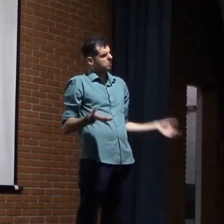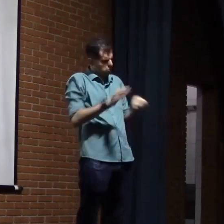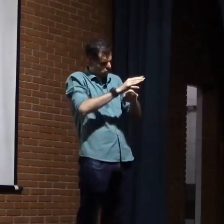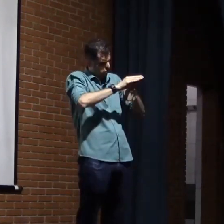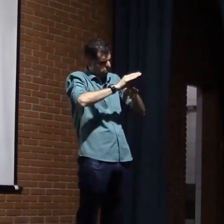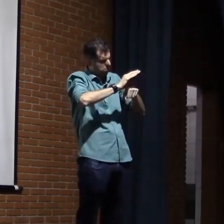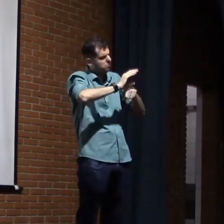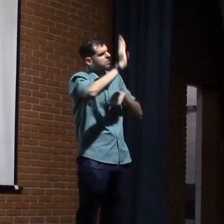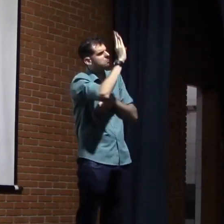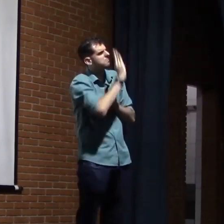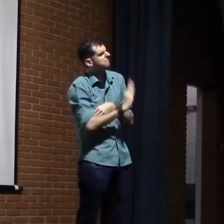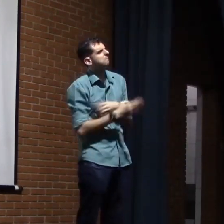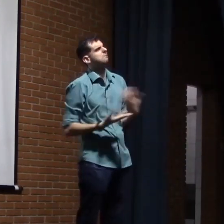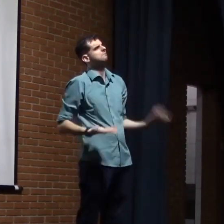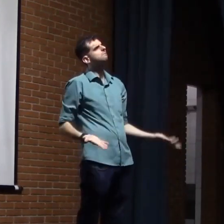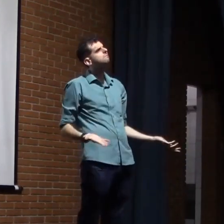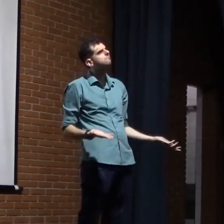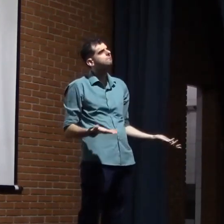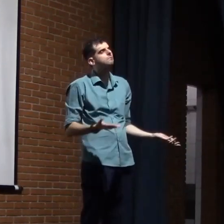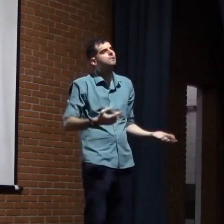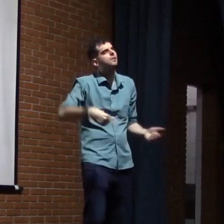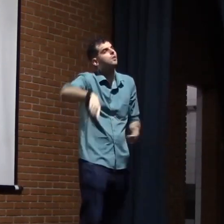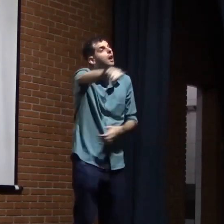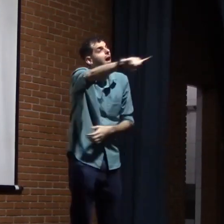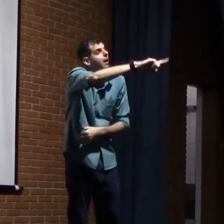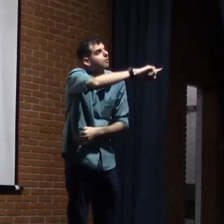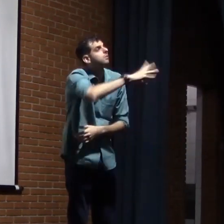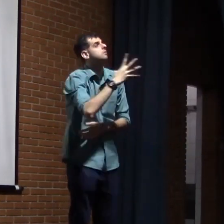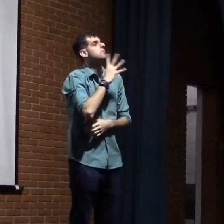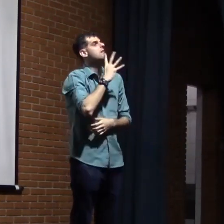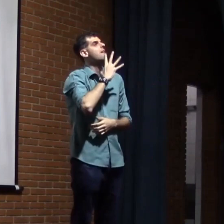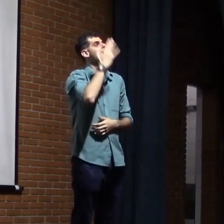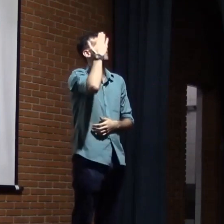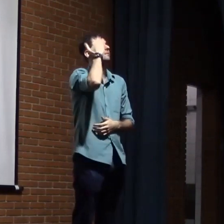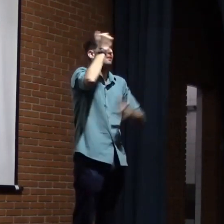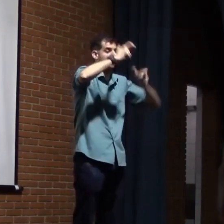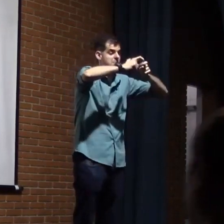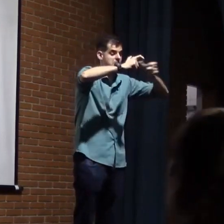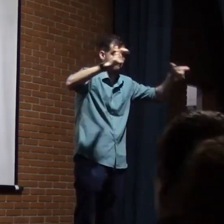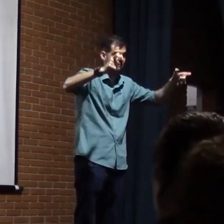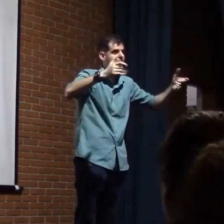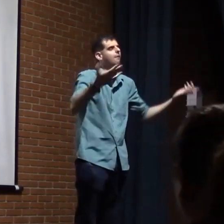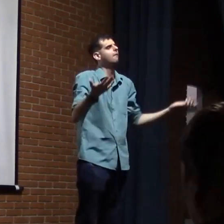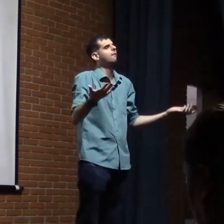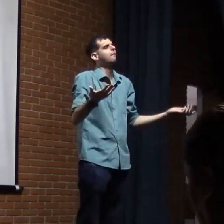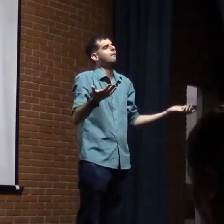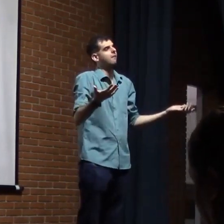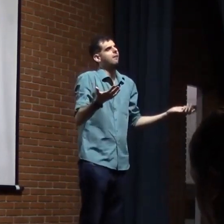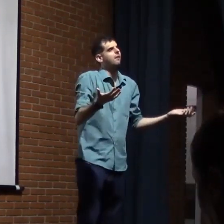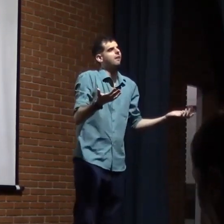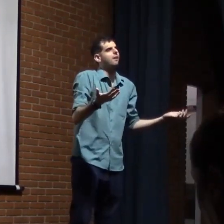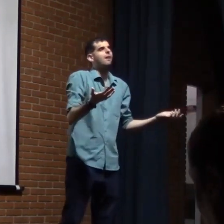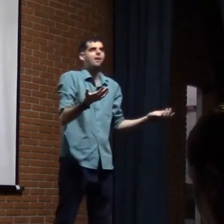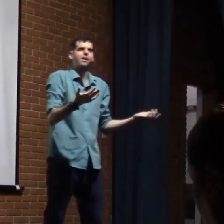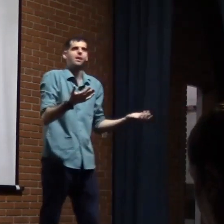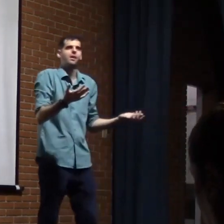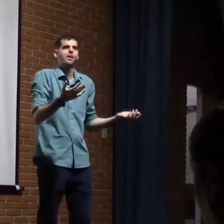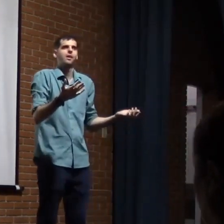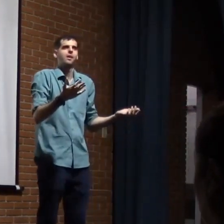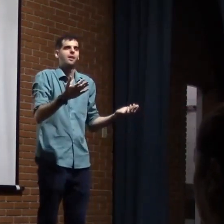aqui. Constitucional brasileiro. O que será? Vocês sabem, por exemplo, que a maioria que